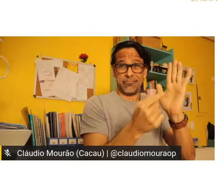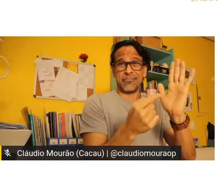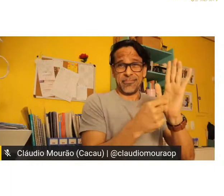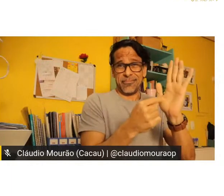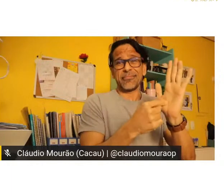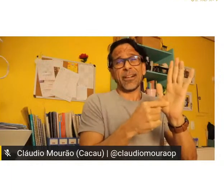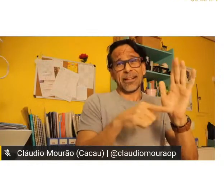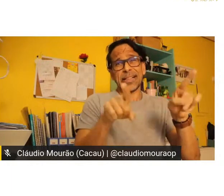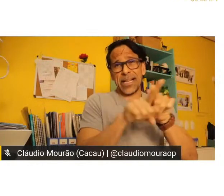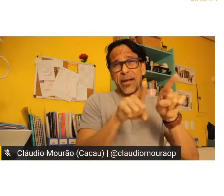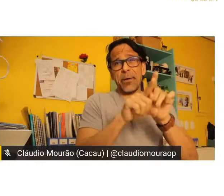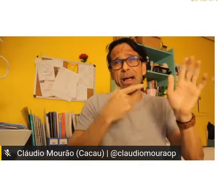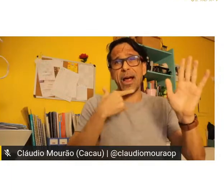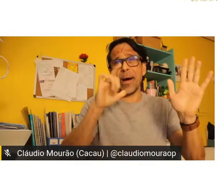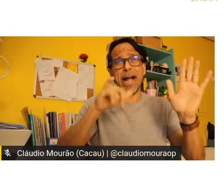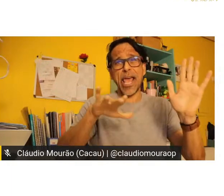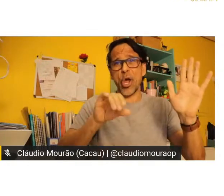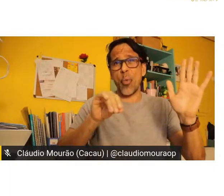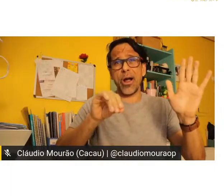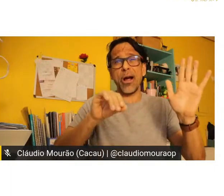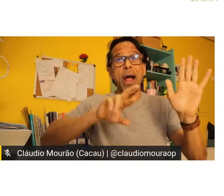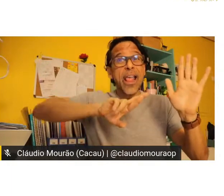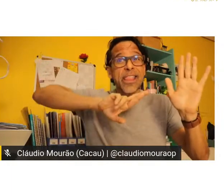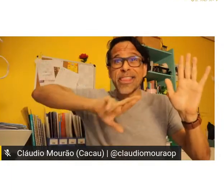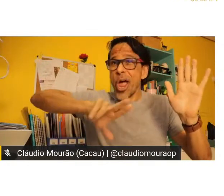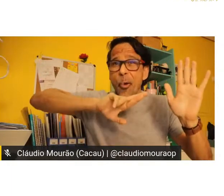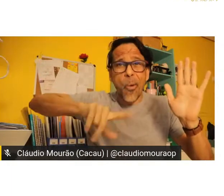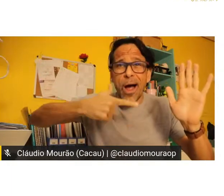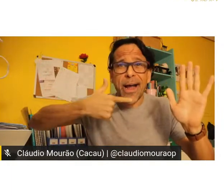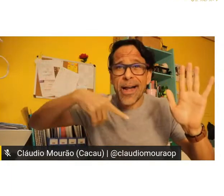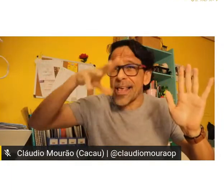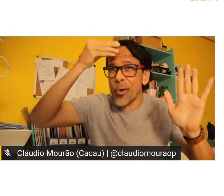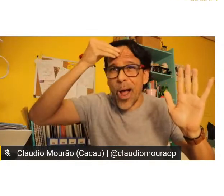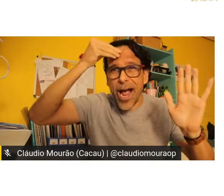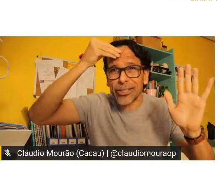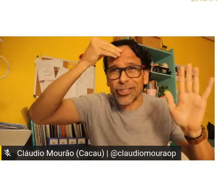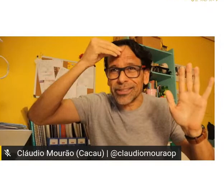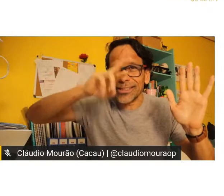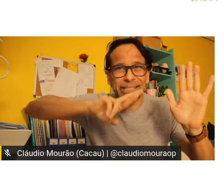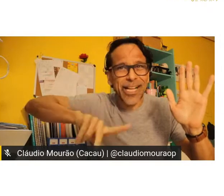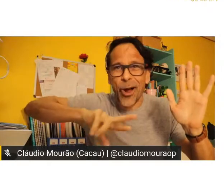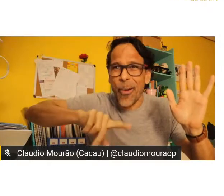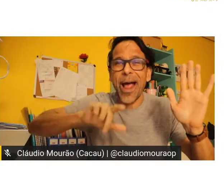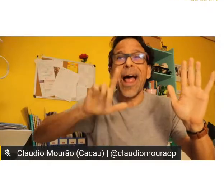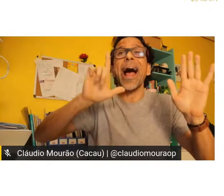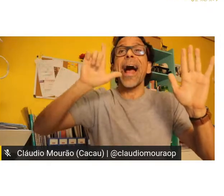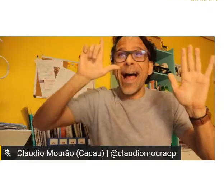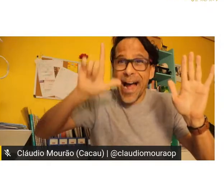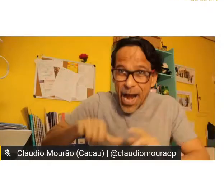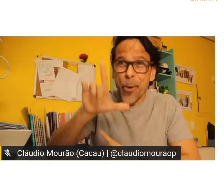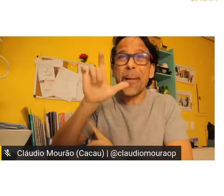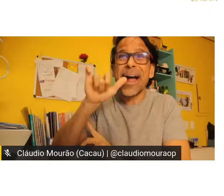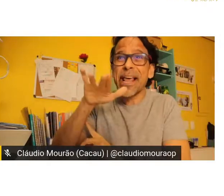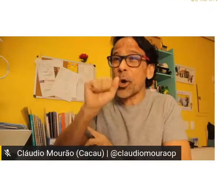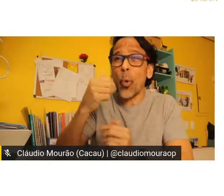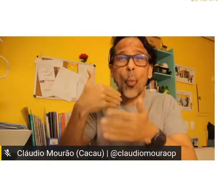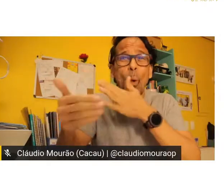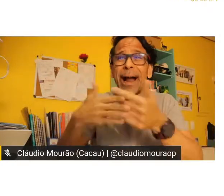uma língua universal a terra tem a sua característica é a Líbia é uma língua